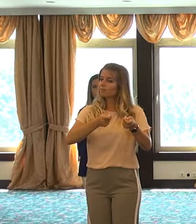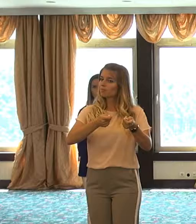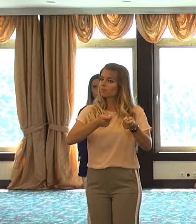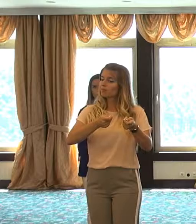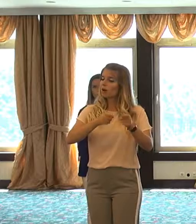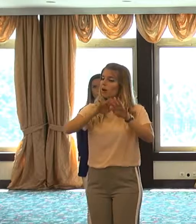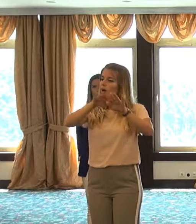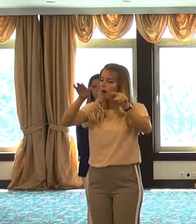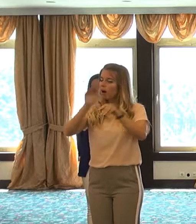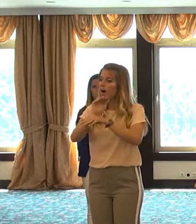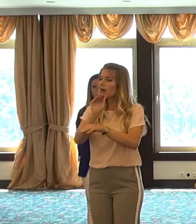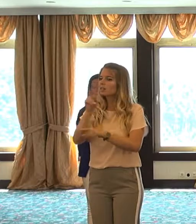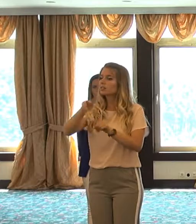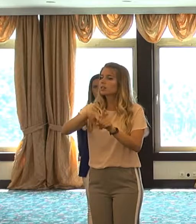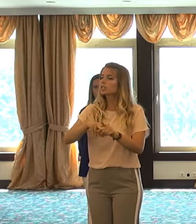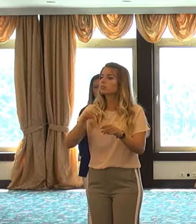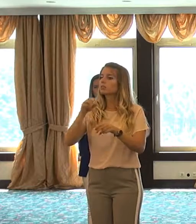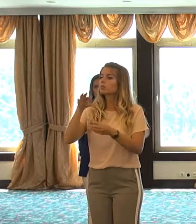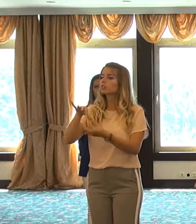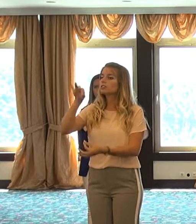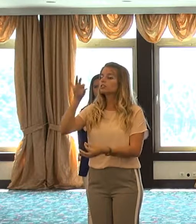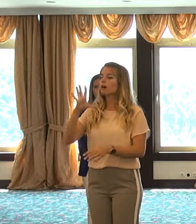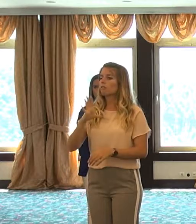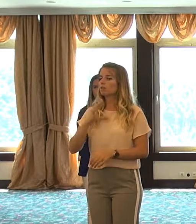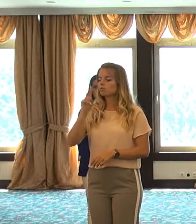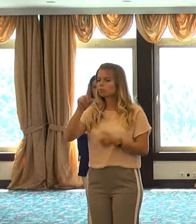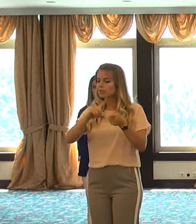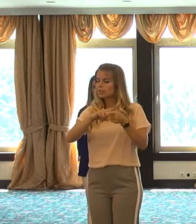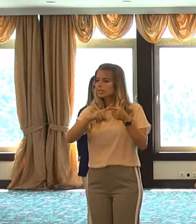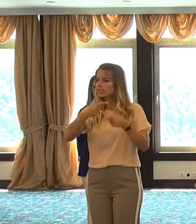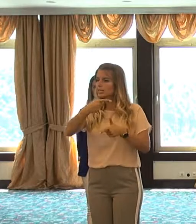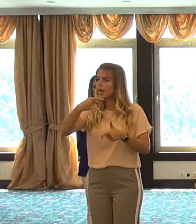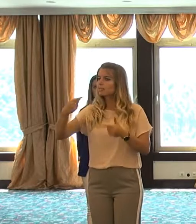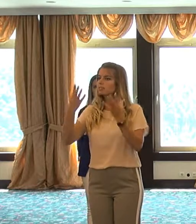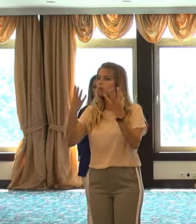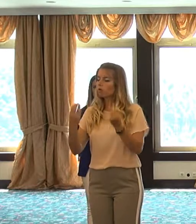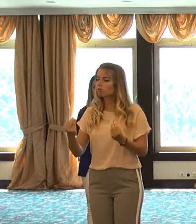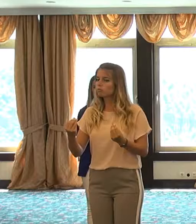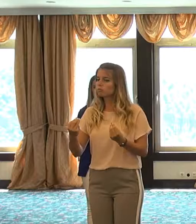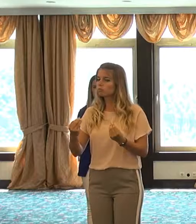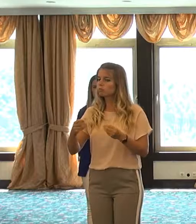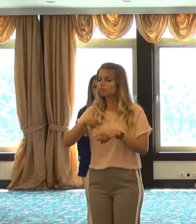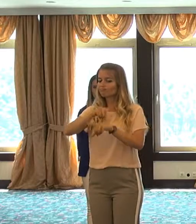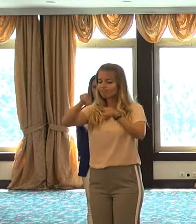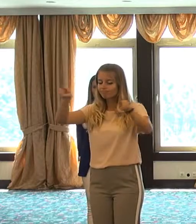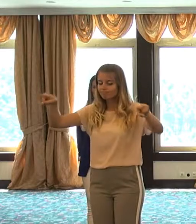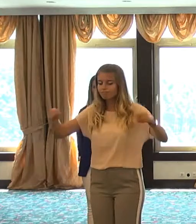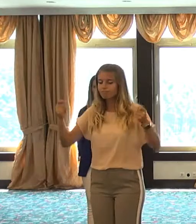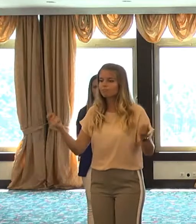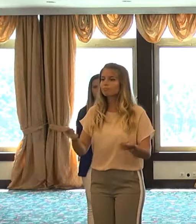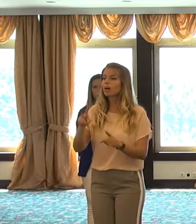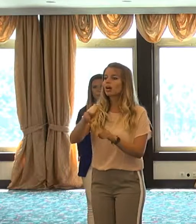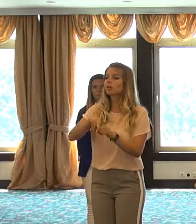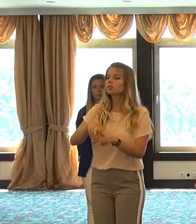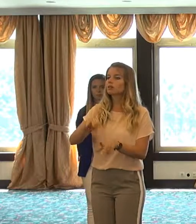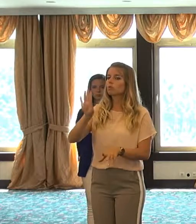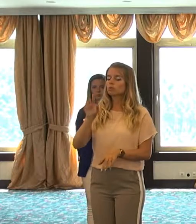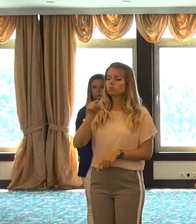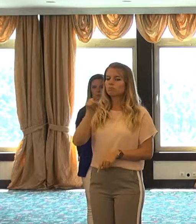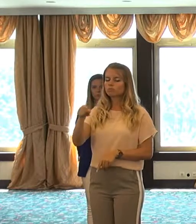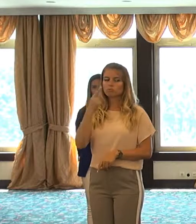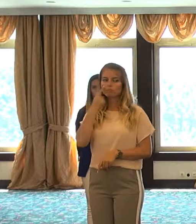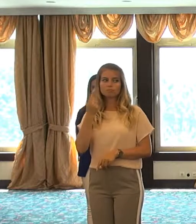istihdama katılamamış bir engelli nüfusu vardı. Bu ikisi eksik olunca doğal olarak sosyal hayata da katılamıyorlardı. Ve burada biz